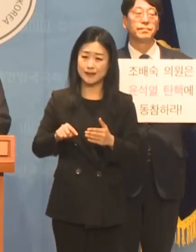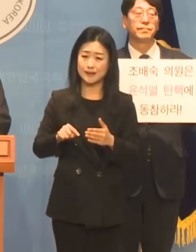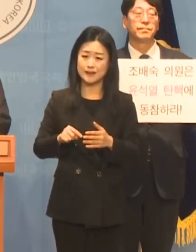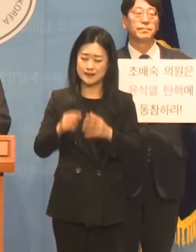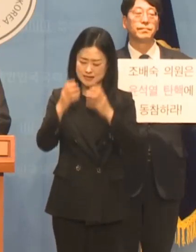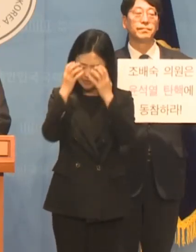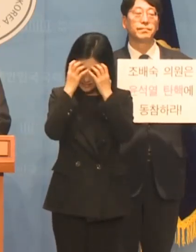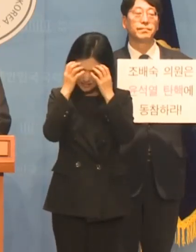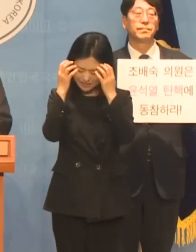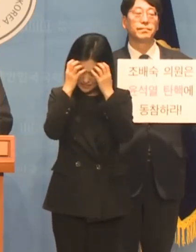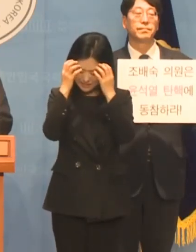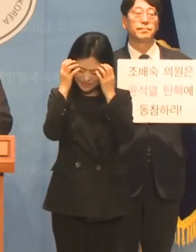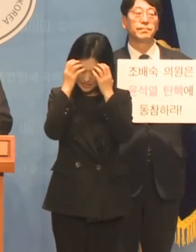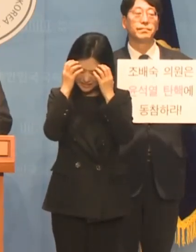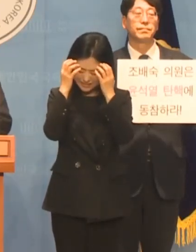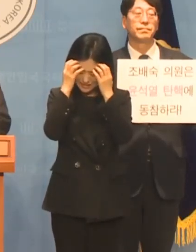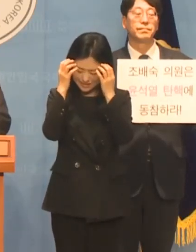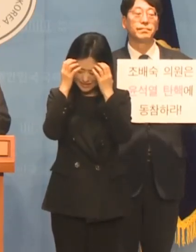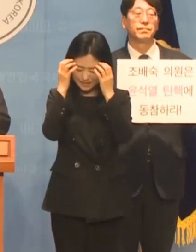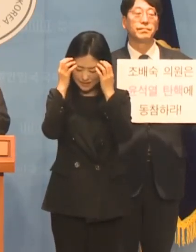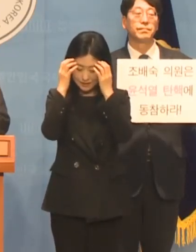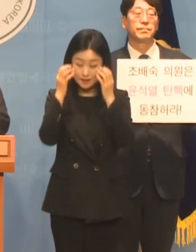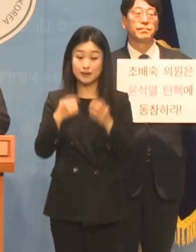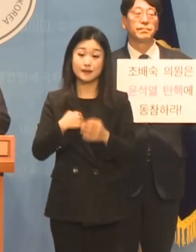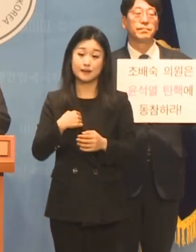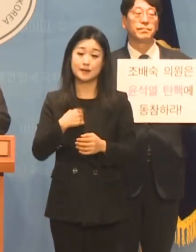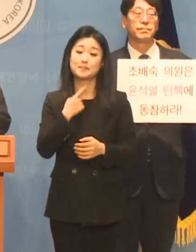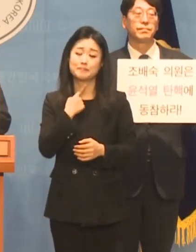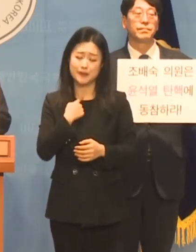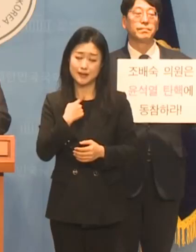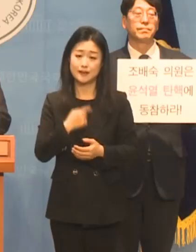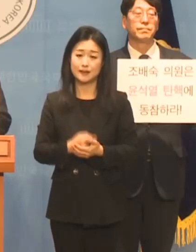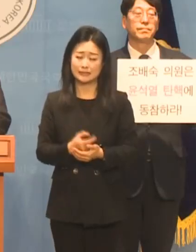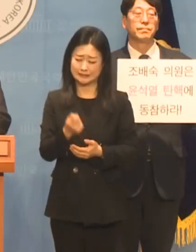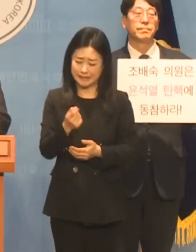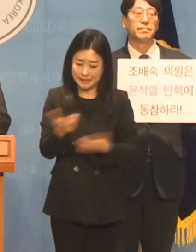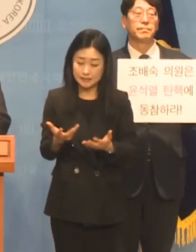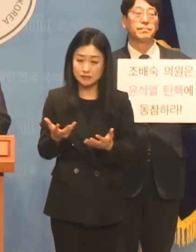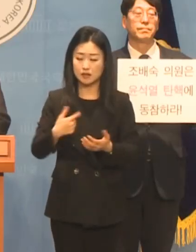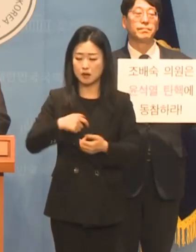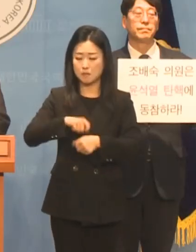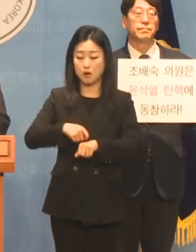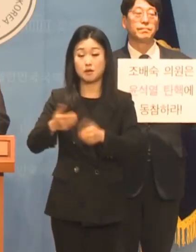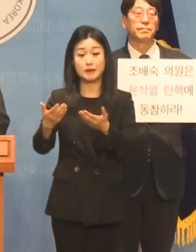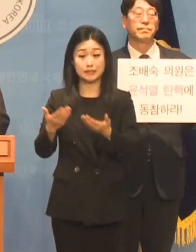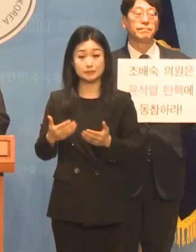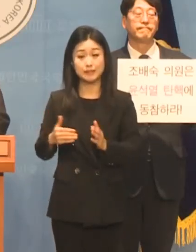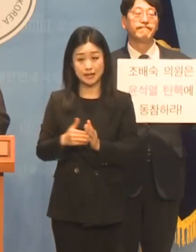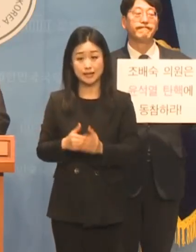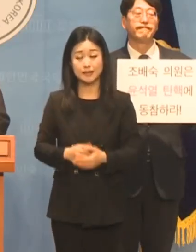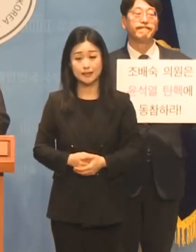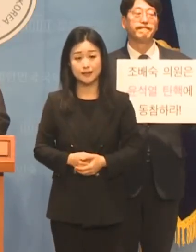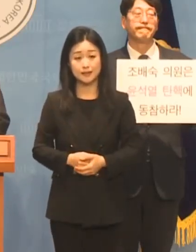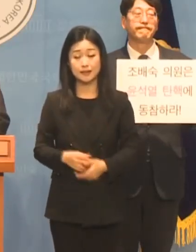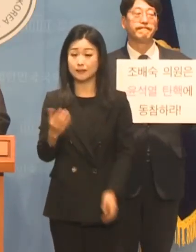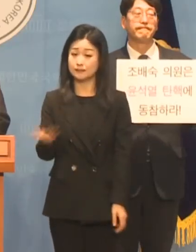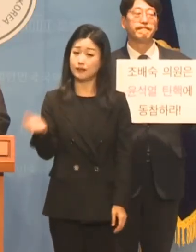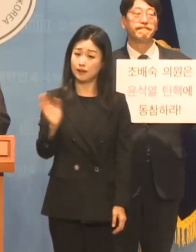정말 그 작은 것 하나를 가지고도 처벌을 받습니다.